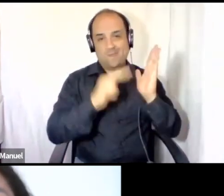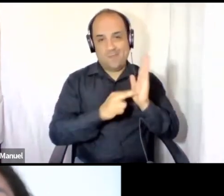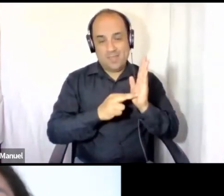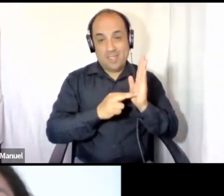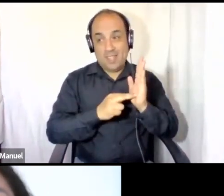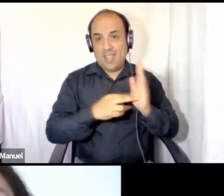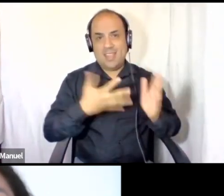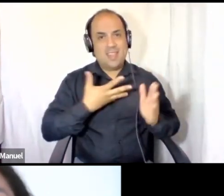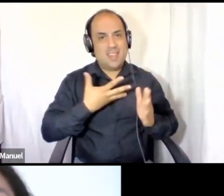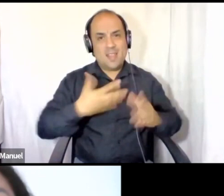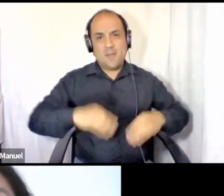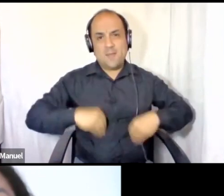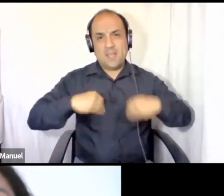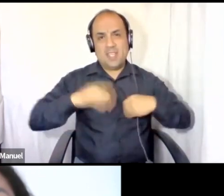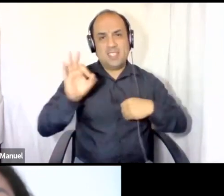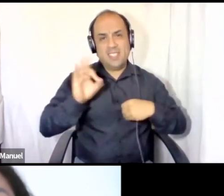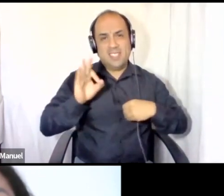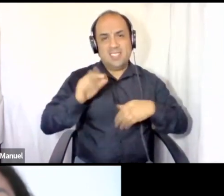existencias tal vez anárquicas.